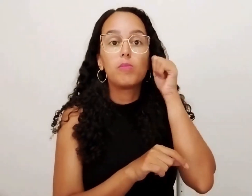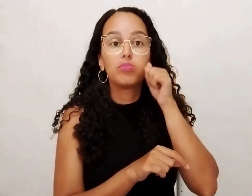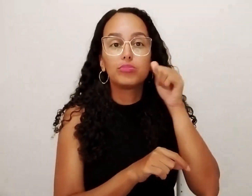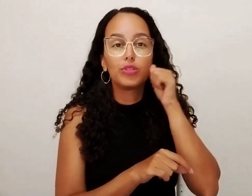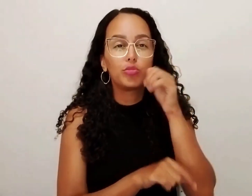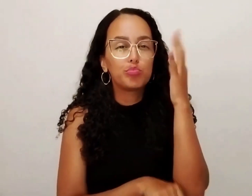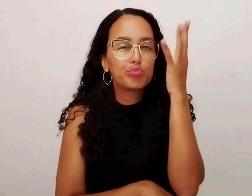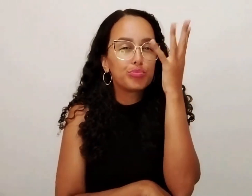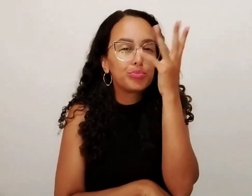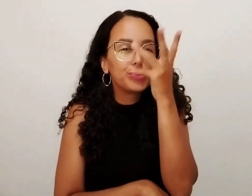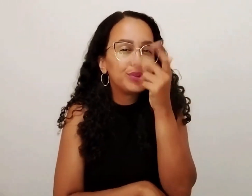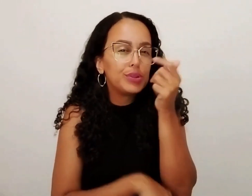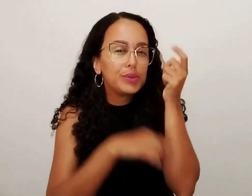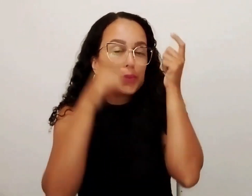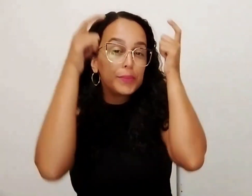ciúmes.